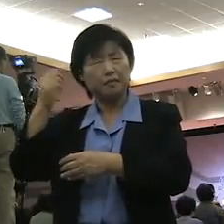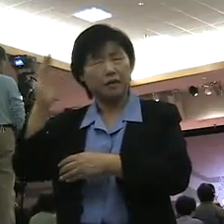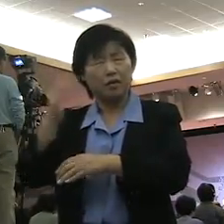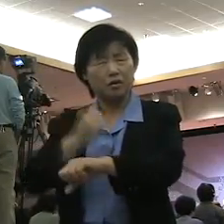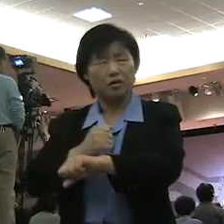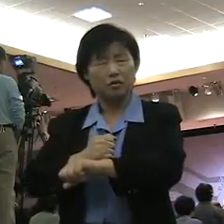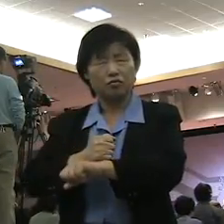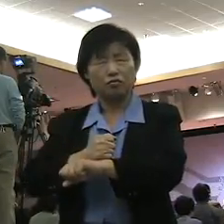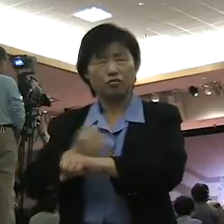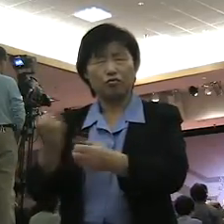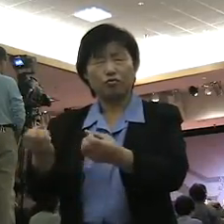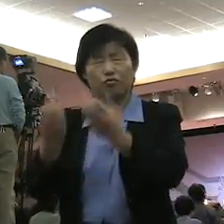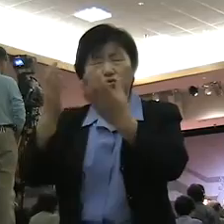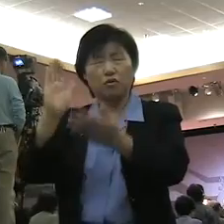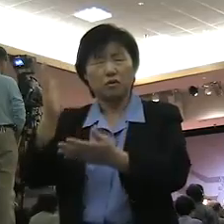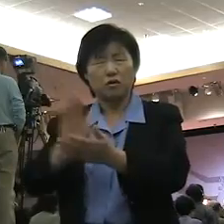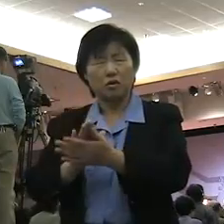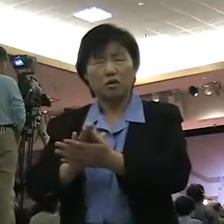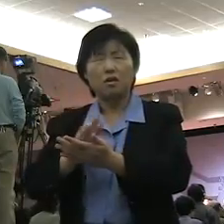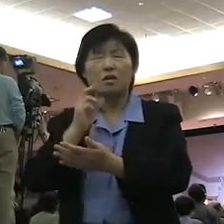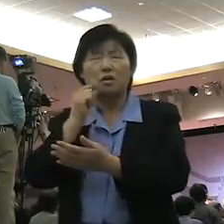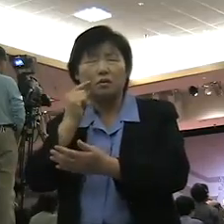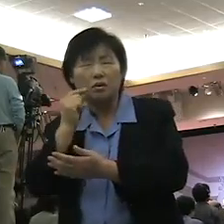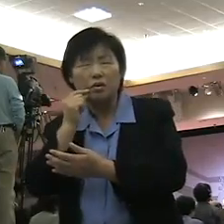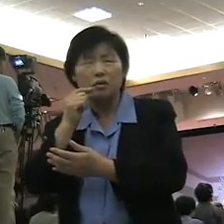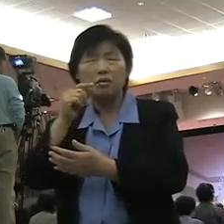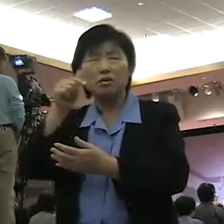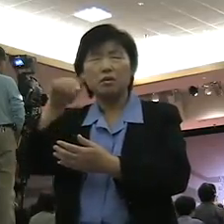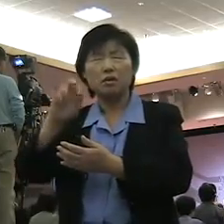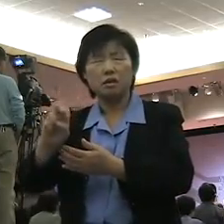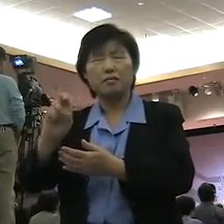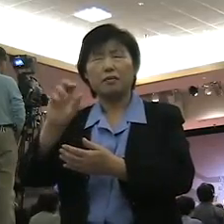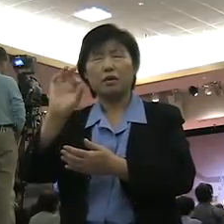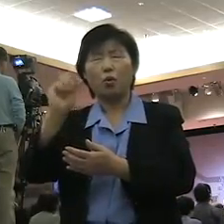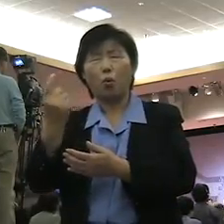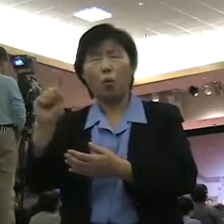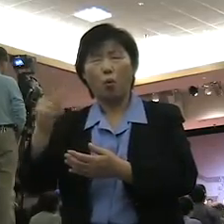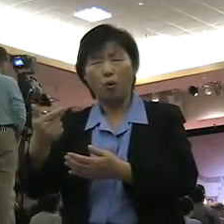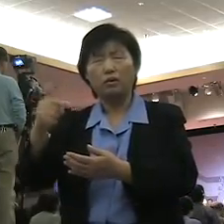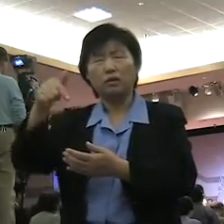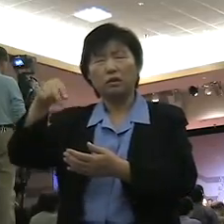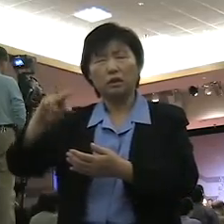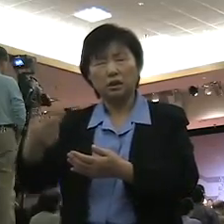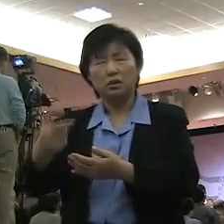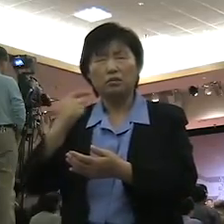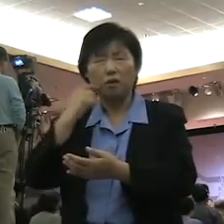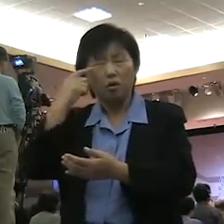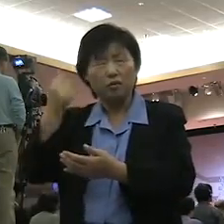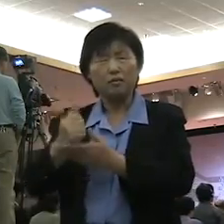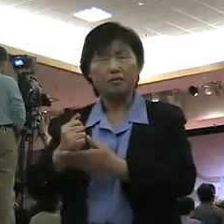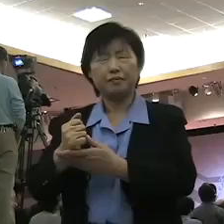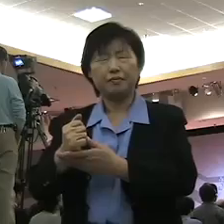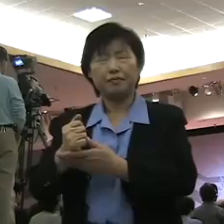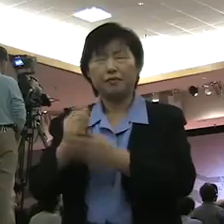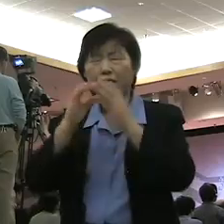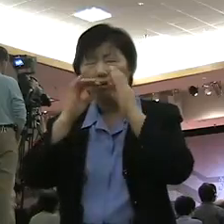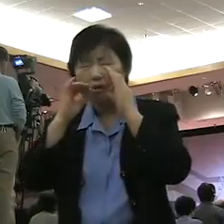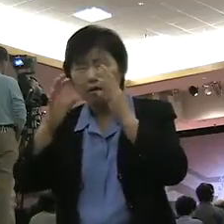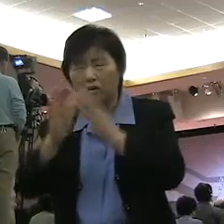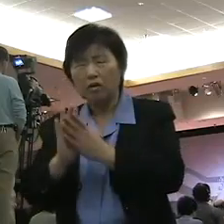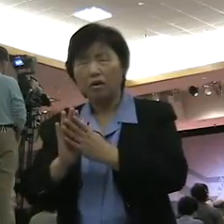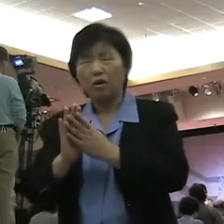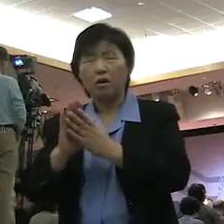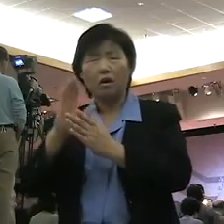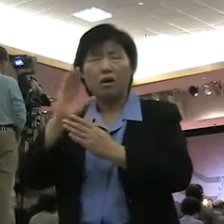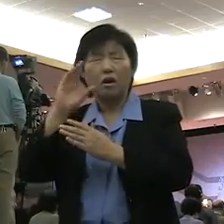위하여 헌신하시는 김한신 선교사님을 위하여 이 시간 충고합니다. 일본 복음화를 위하여 하늘에 썩어지는 미랄이 되게